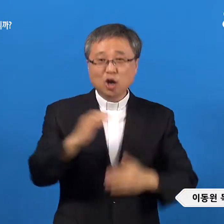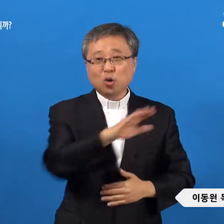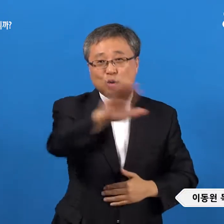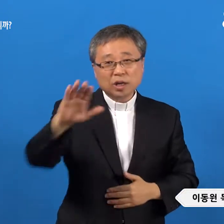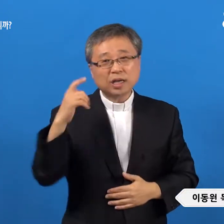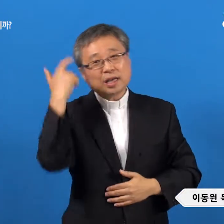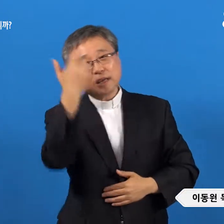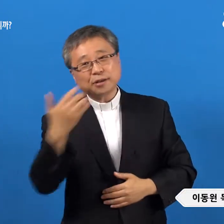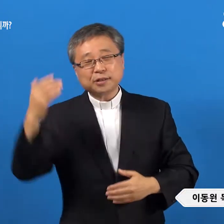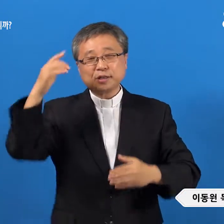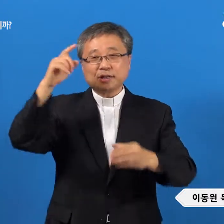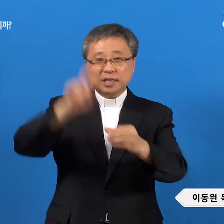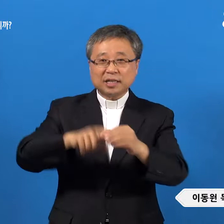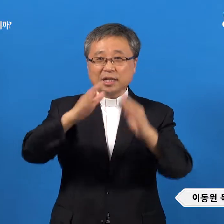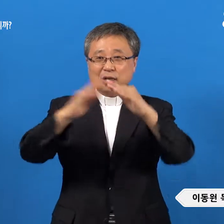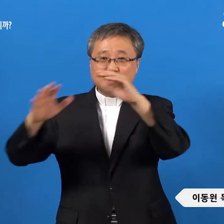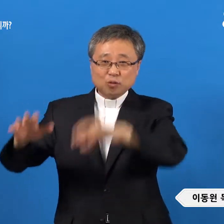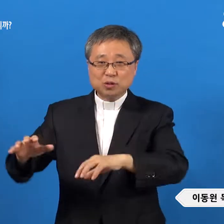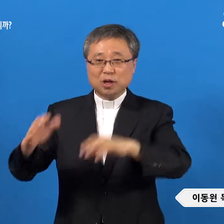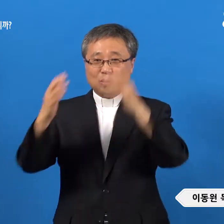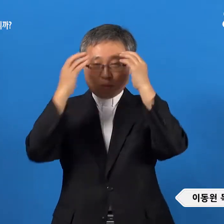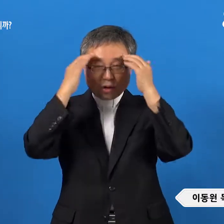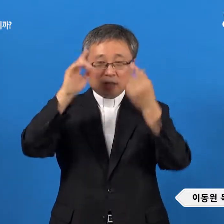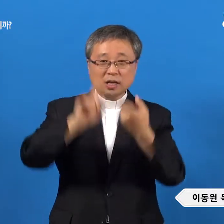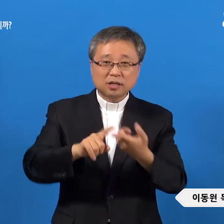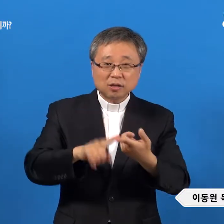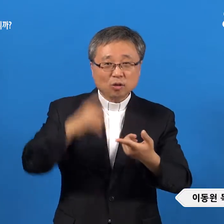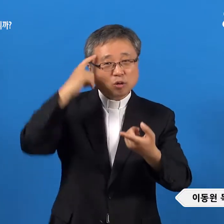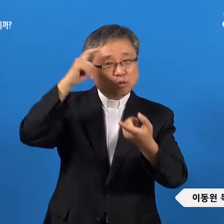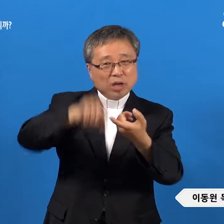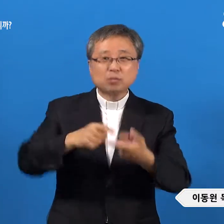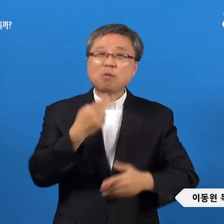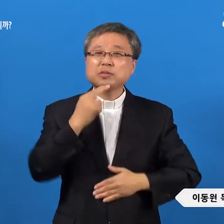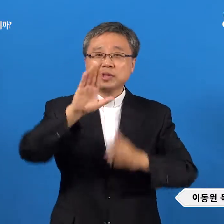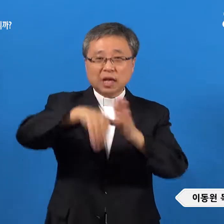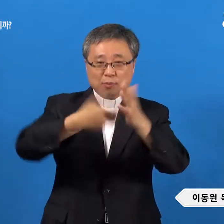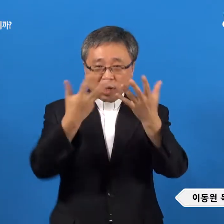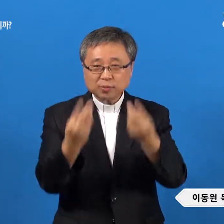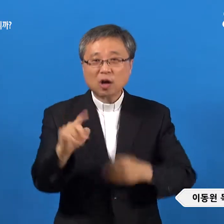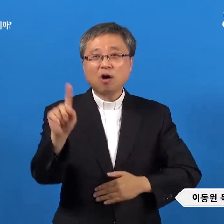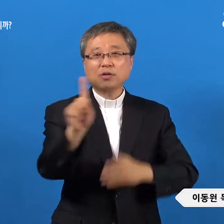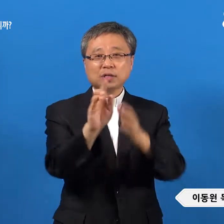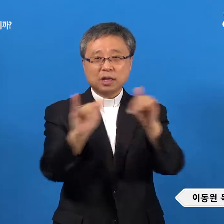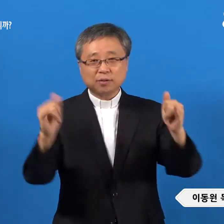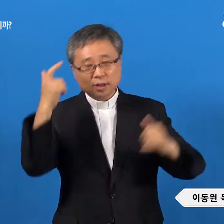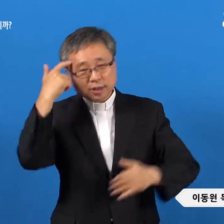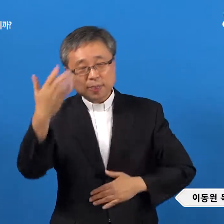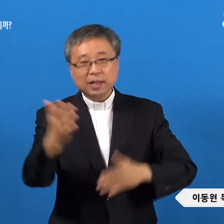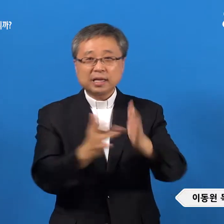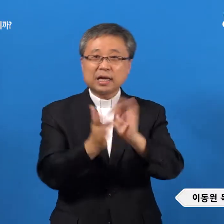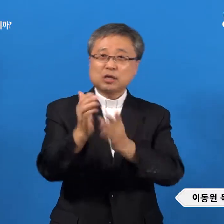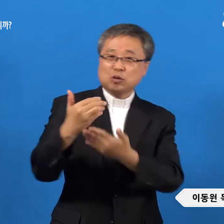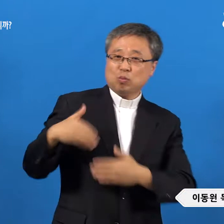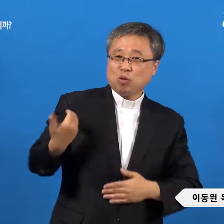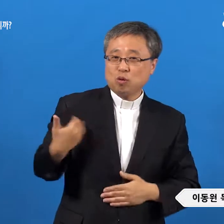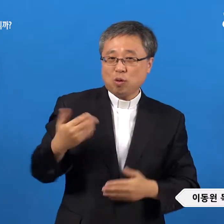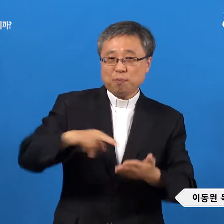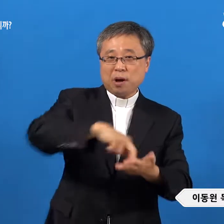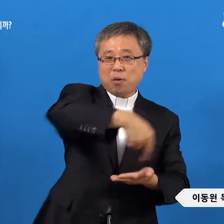우리는 영적인 이웃들의 고난에 대해서는 별로 무관심할 때가 많습니다. 어떤 사람들입니까? 예수 모르고 방황하는 사람.